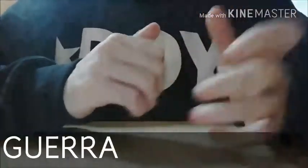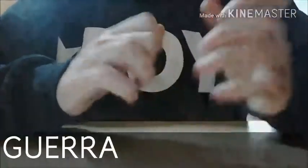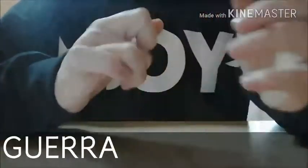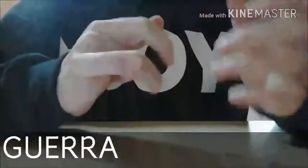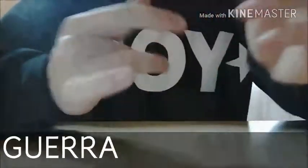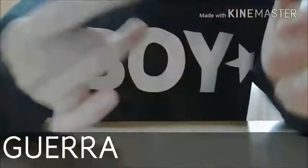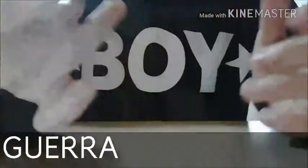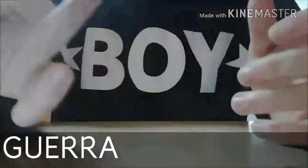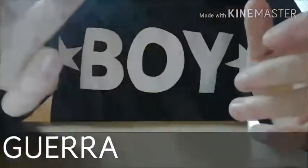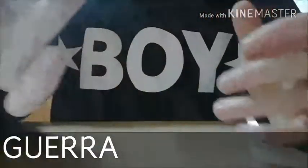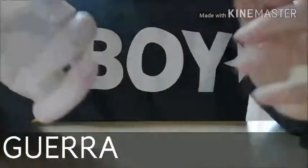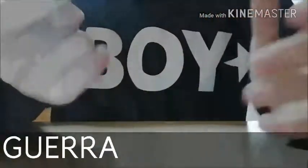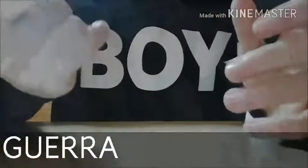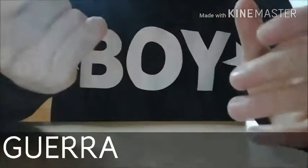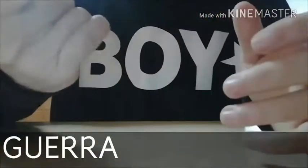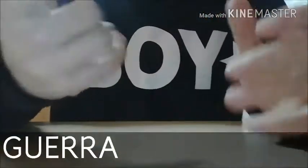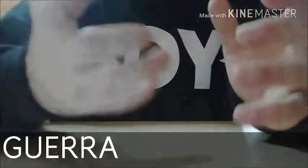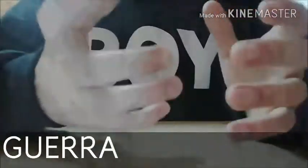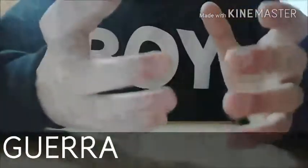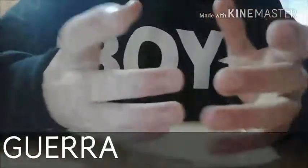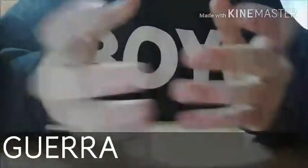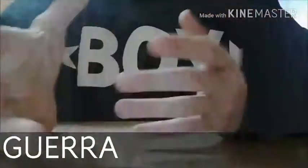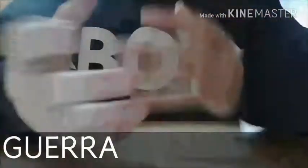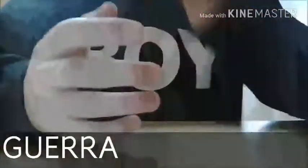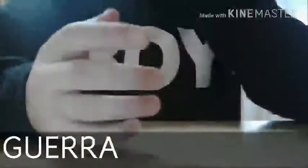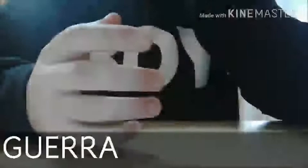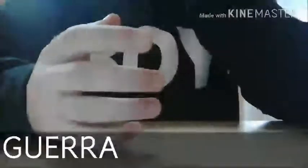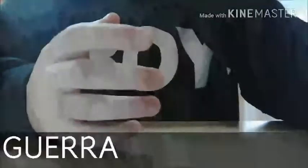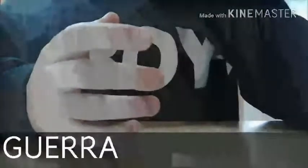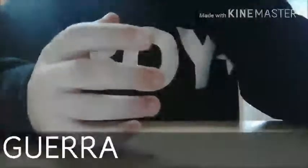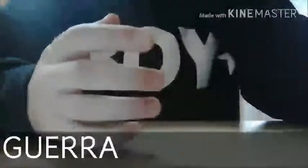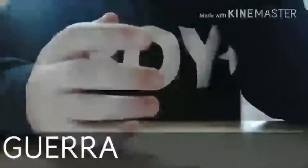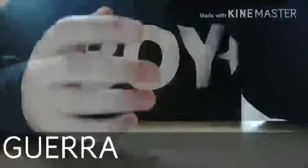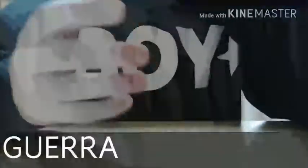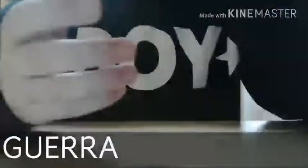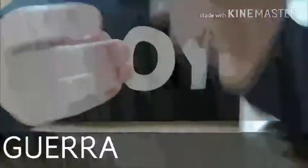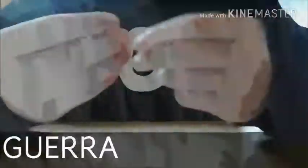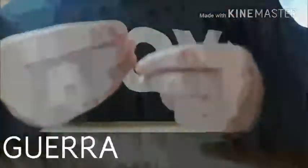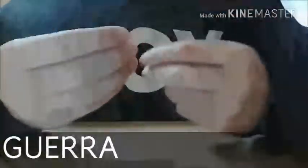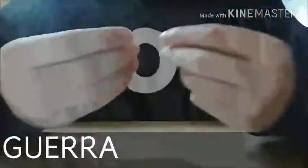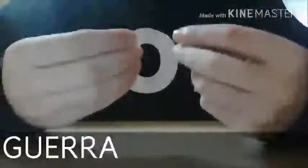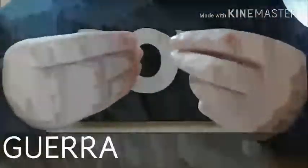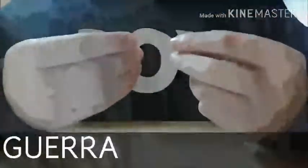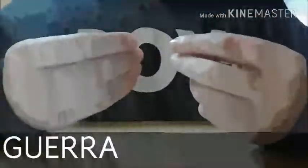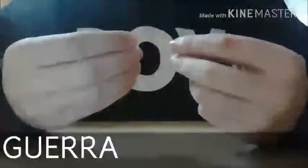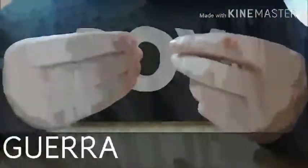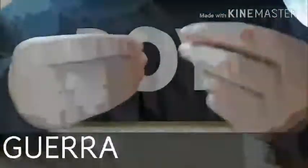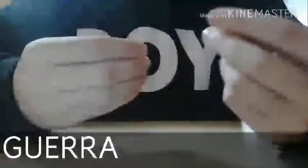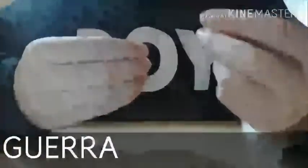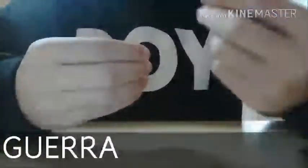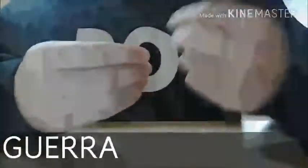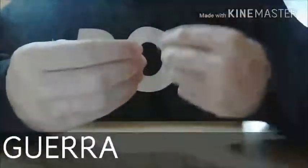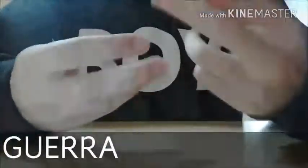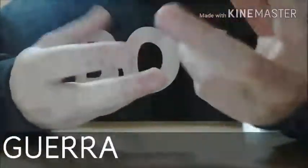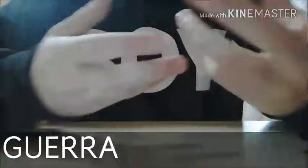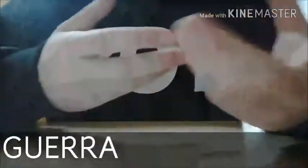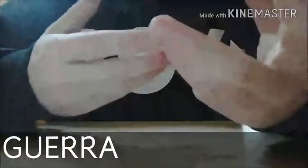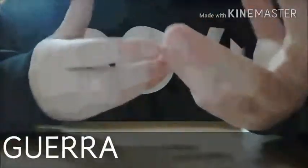vabbè battaglia il concetto di battaglia è simile alla guerra perché ho sempre questa il confronto tra due o più parti